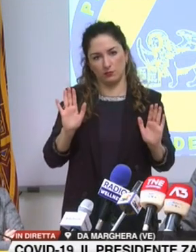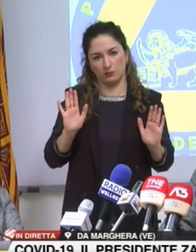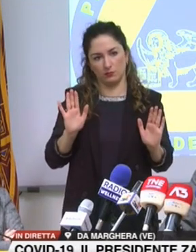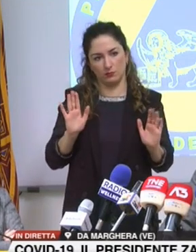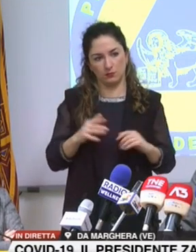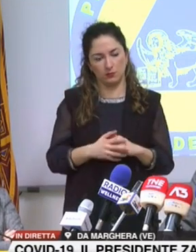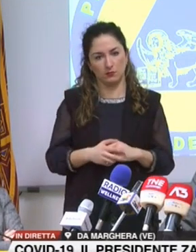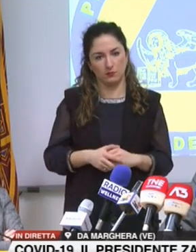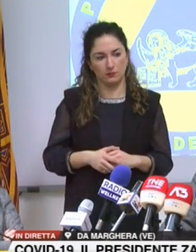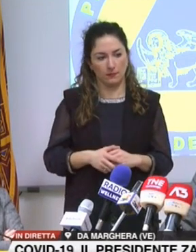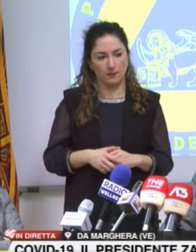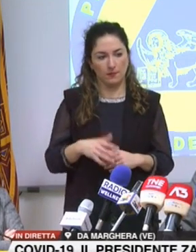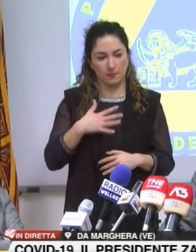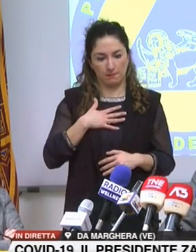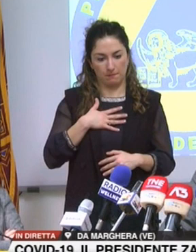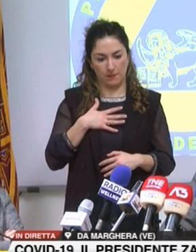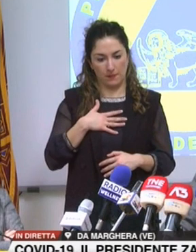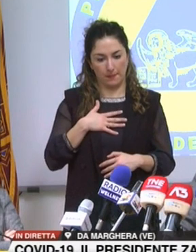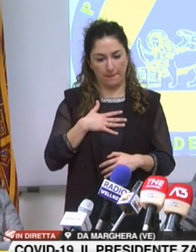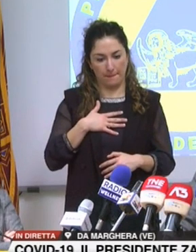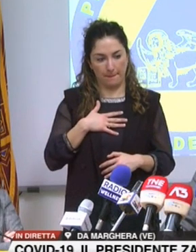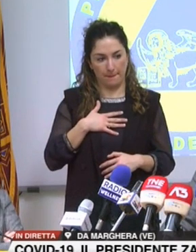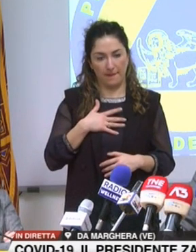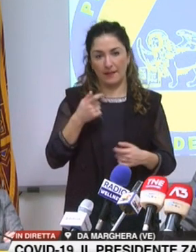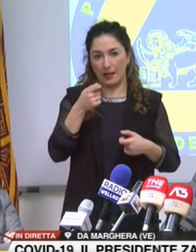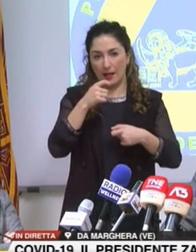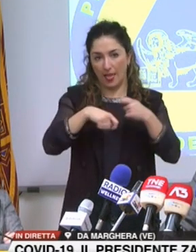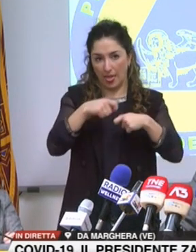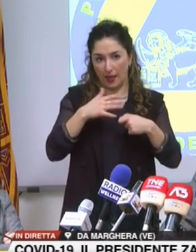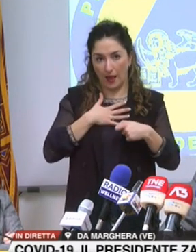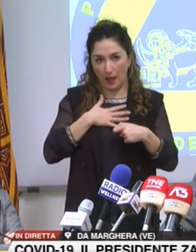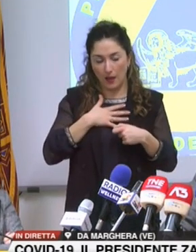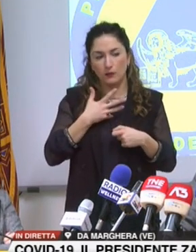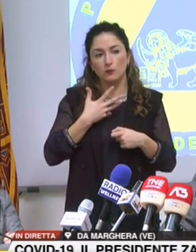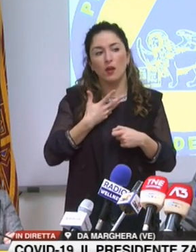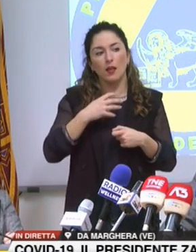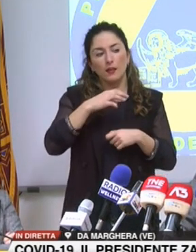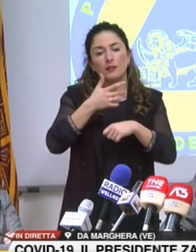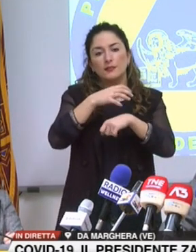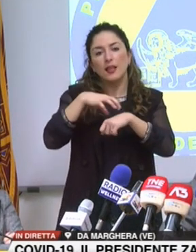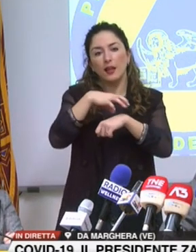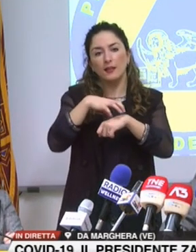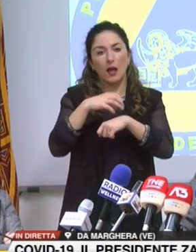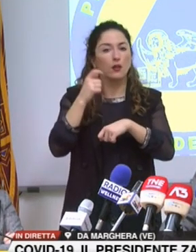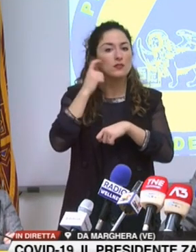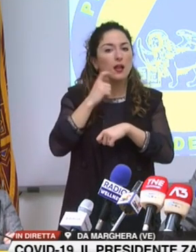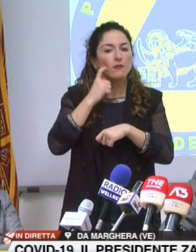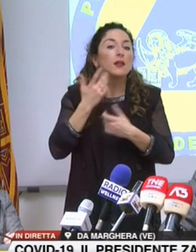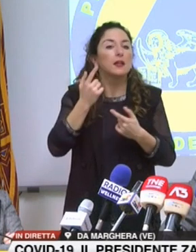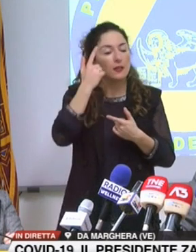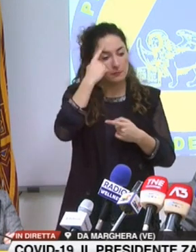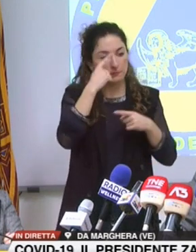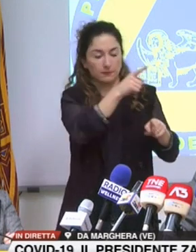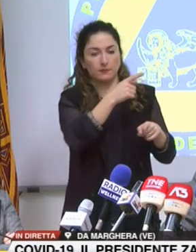quanto riguarda il mio movimento, cioè la mia forza politica, abbiamo un segretario che è Salvini, sarà lui poi a fare gli incontri e